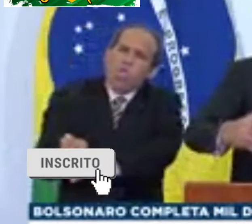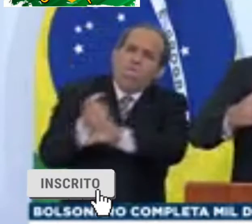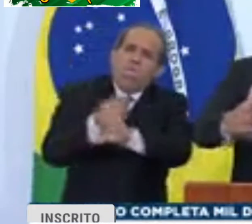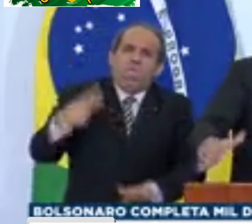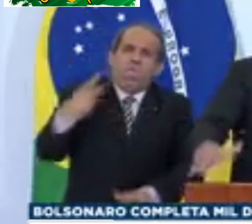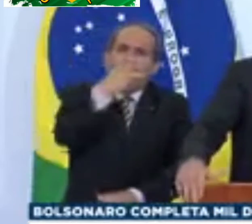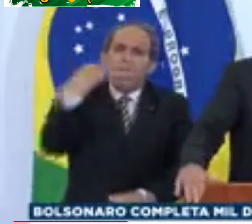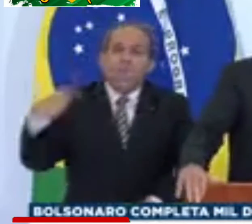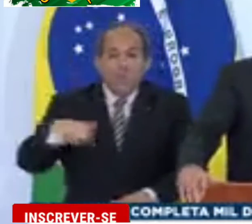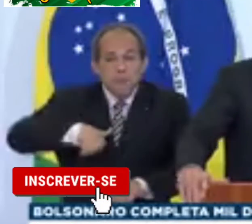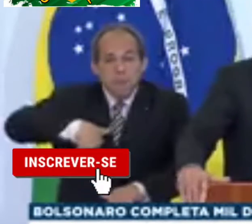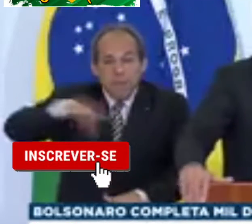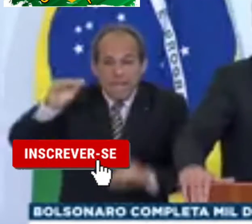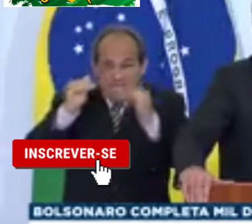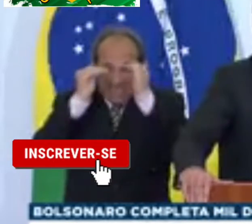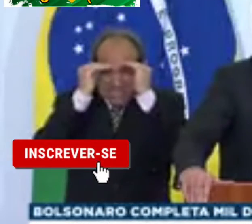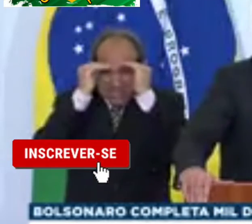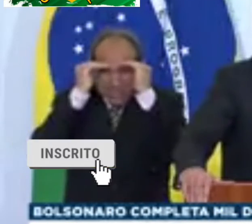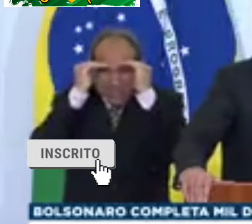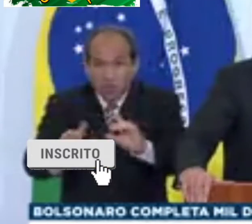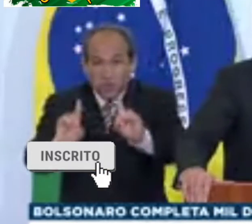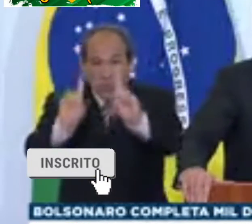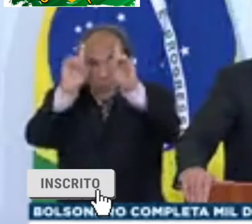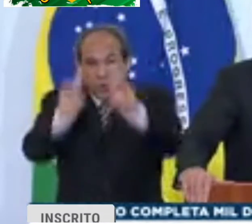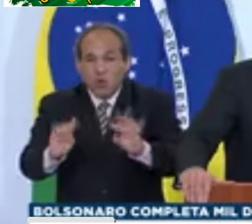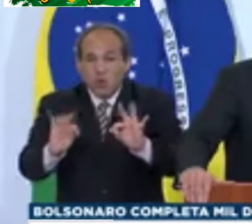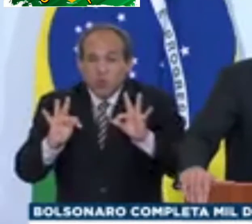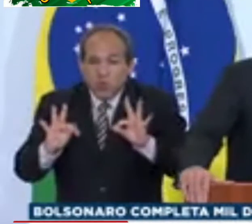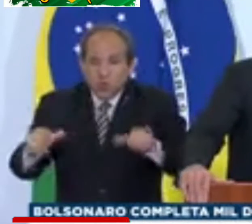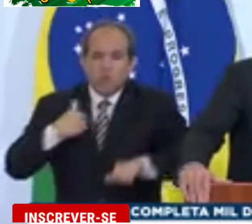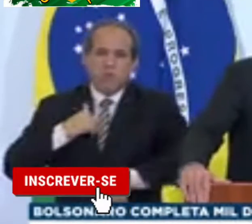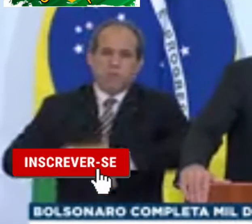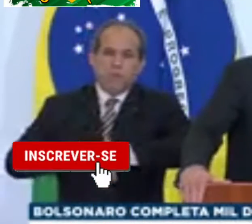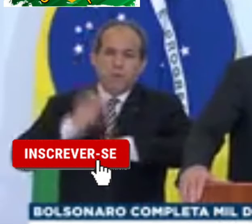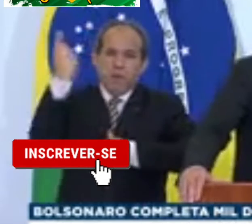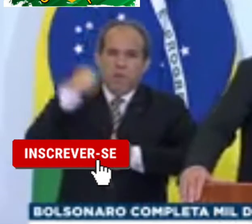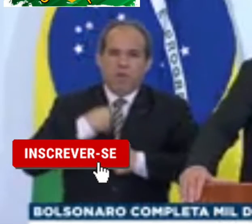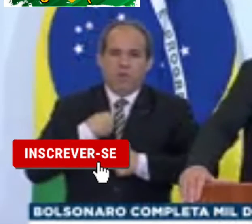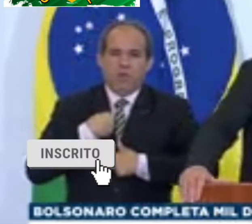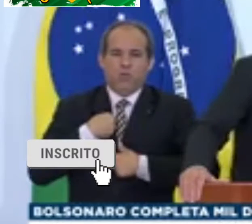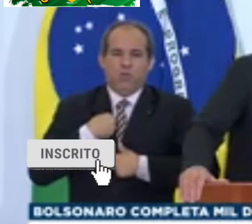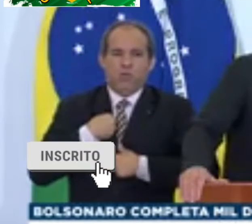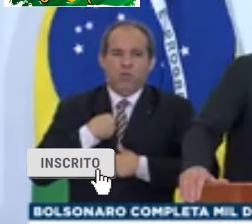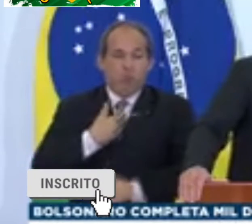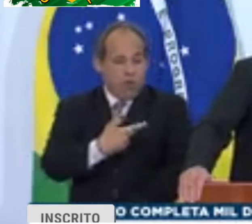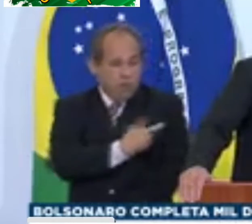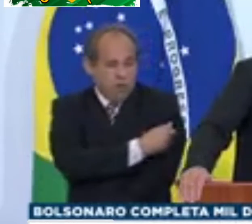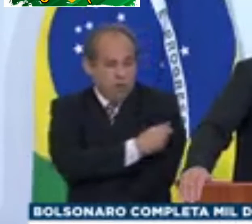do que eu respeita o direito de todos. A vacina não pode ser obrigatória.